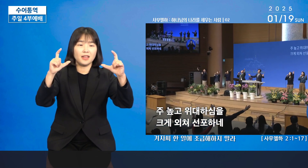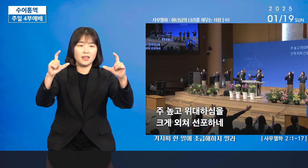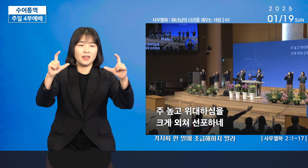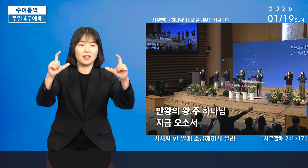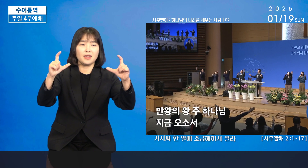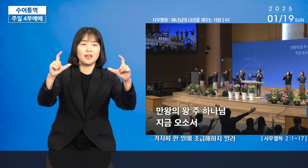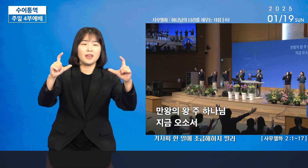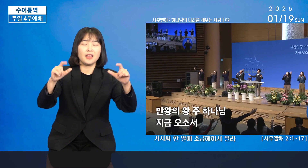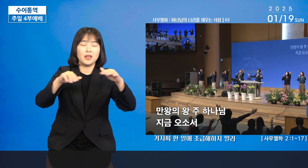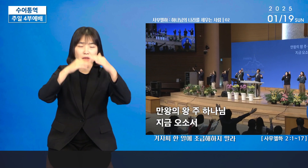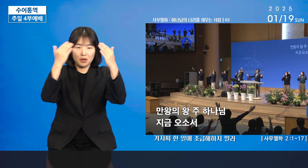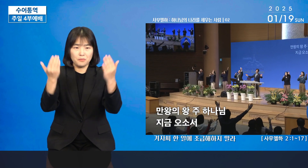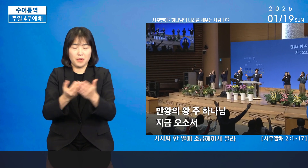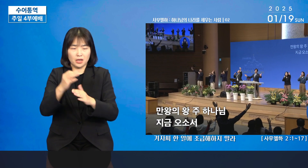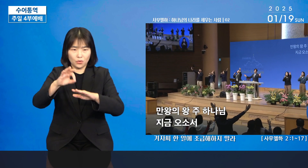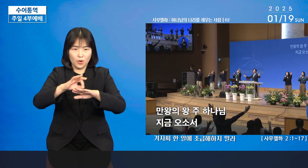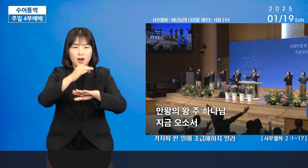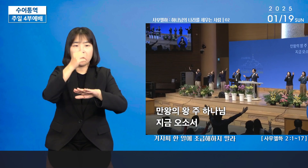선포하네.